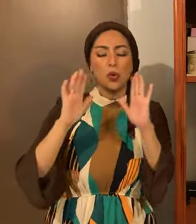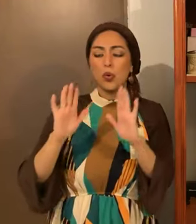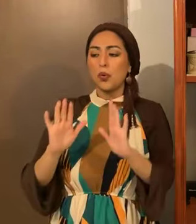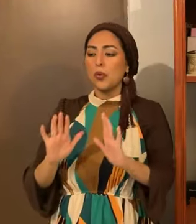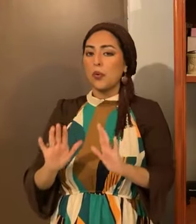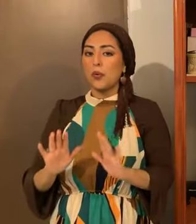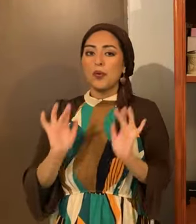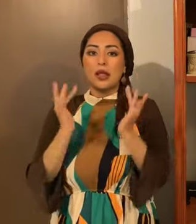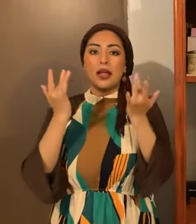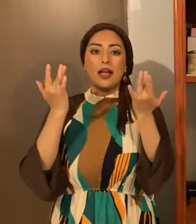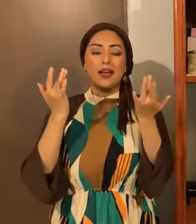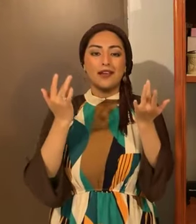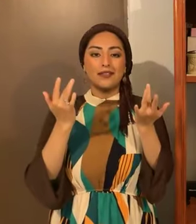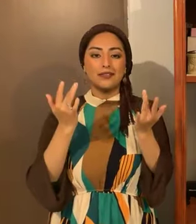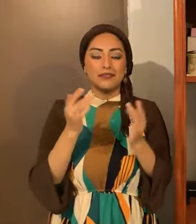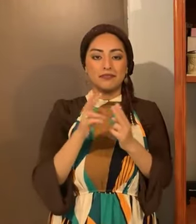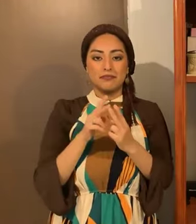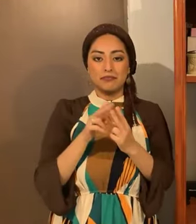Baruch.